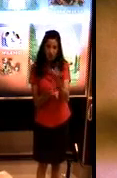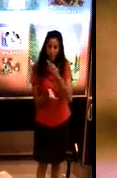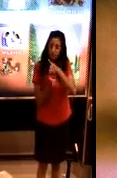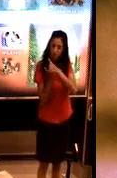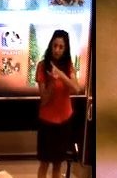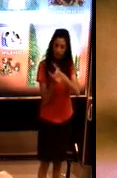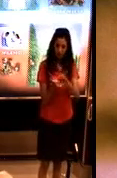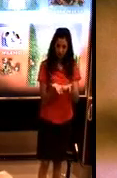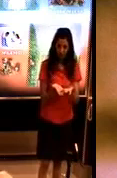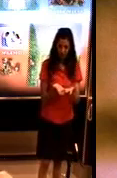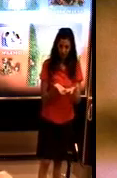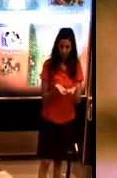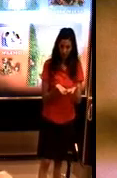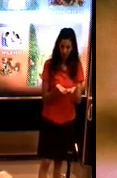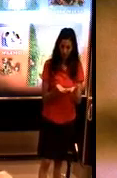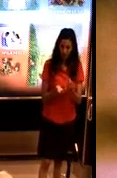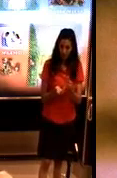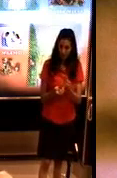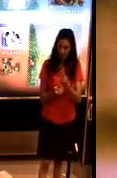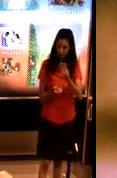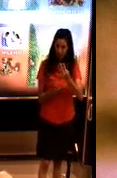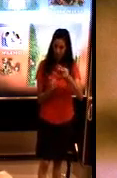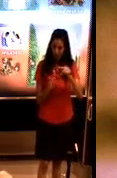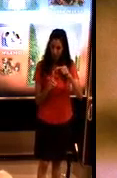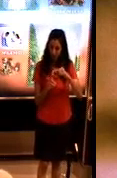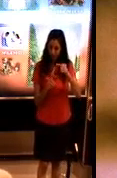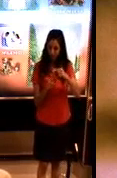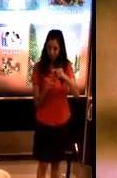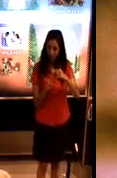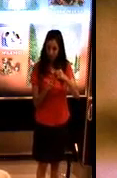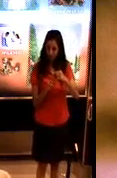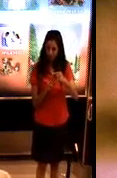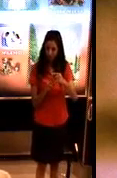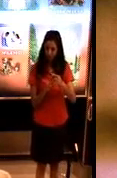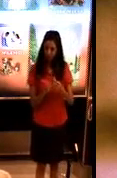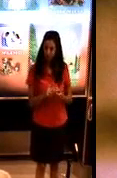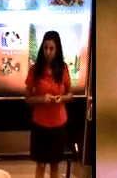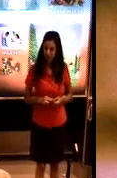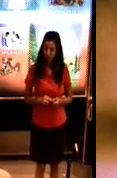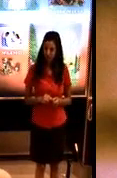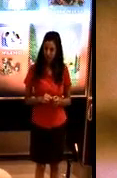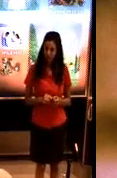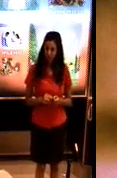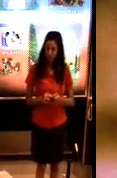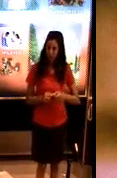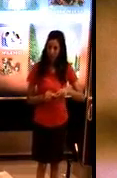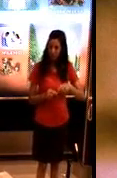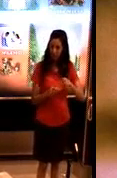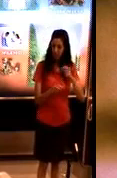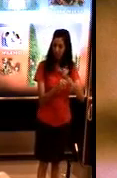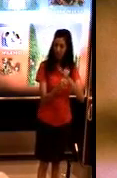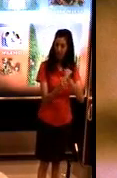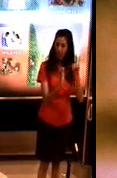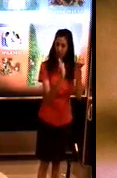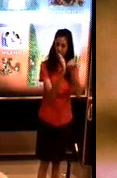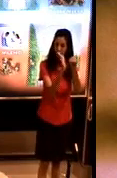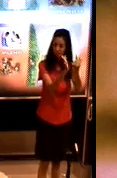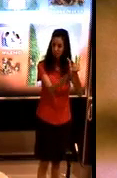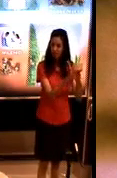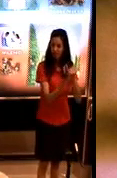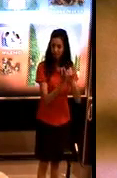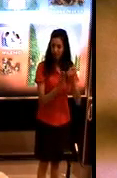en su plenitud. Segunda cosa, la obra de sellamiento